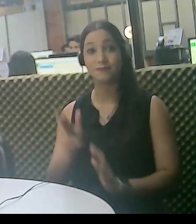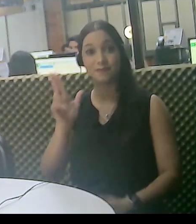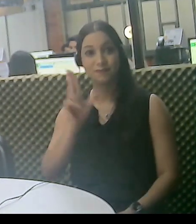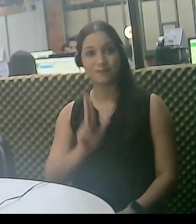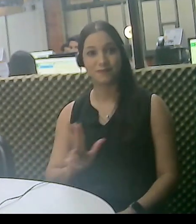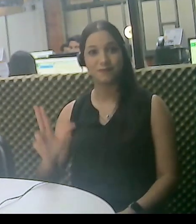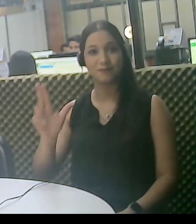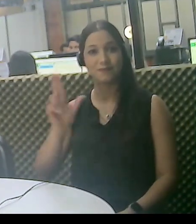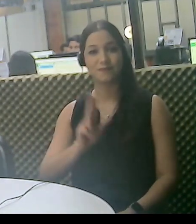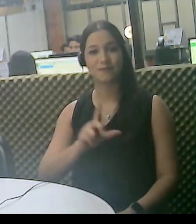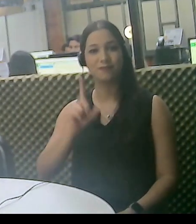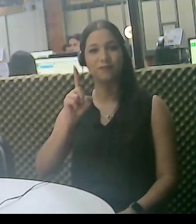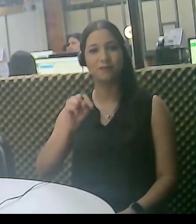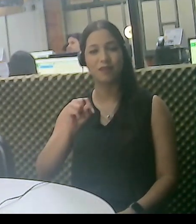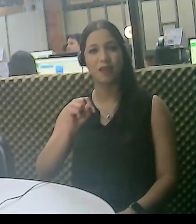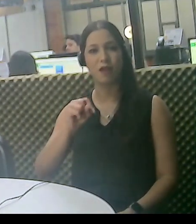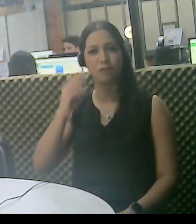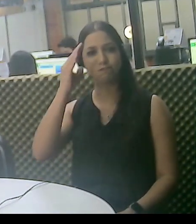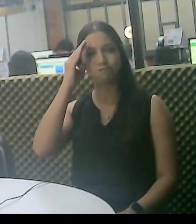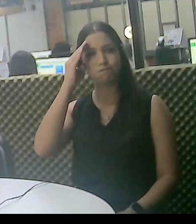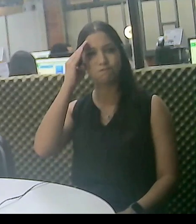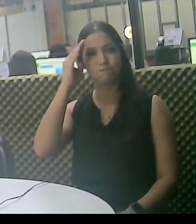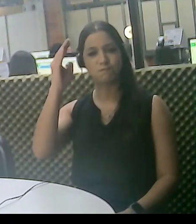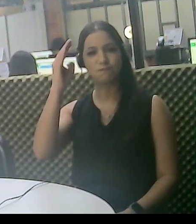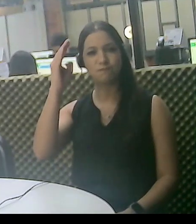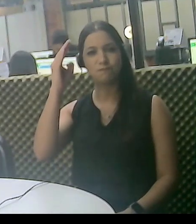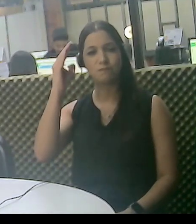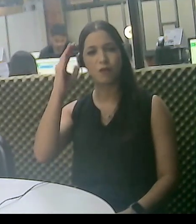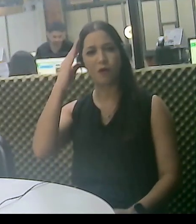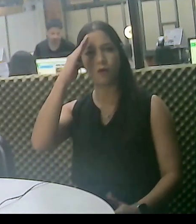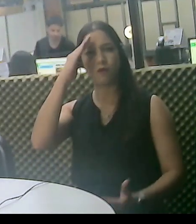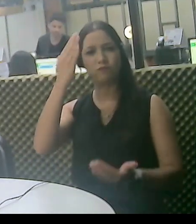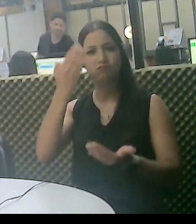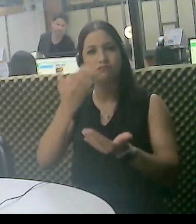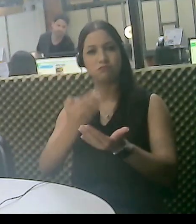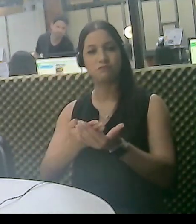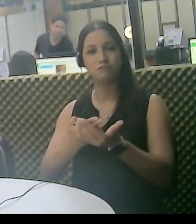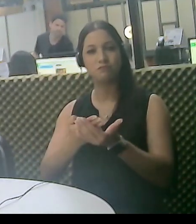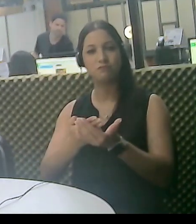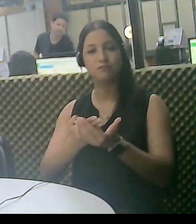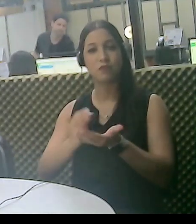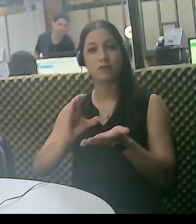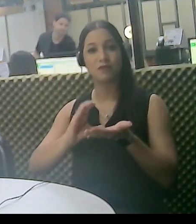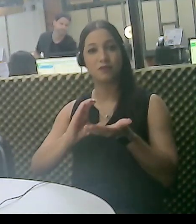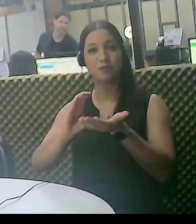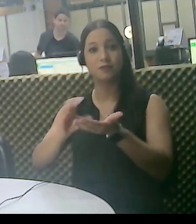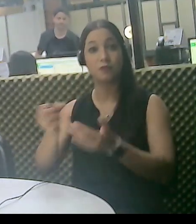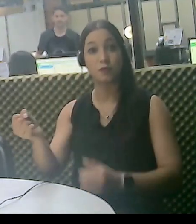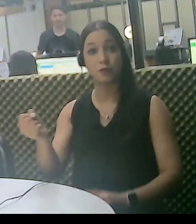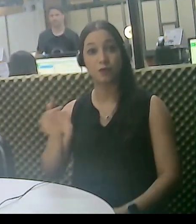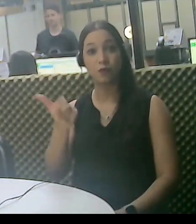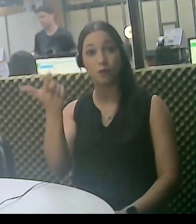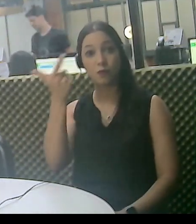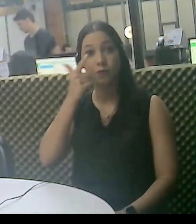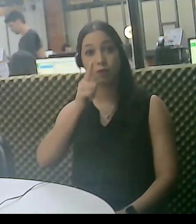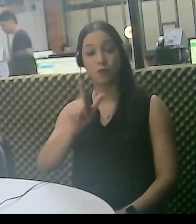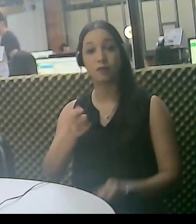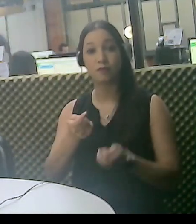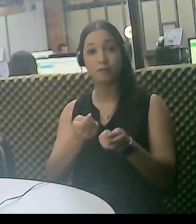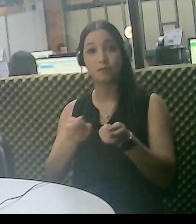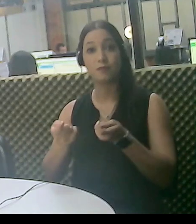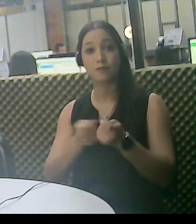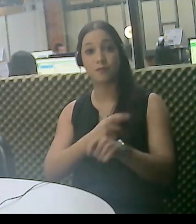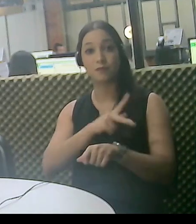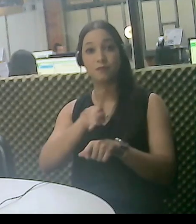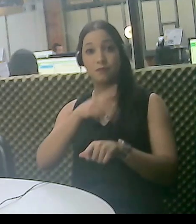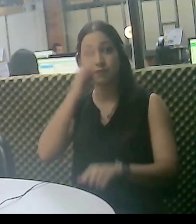Uberlândia é uma das marcas mais fortes e que inspira mais confiança para a atração de novos investimentos e negócios no país. É